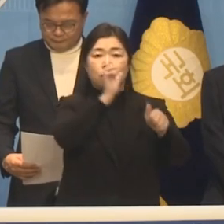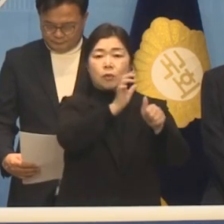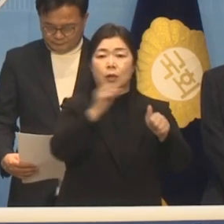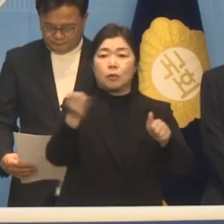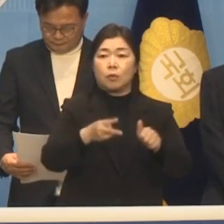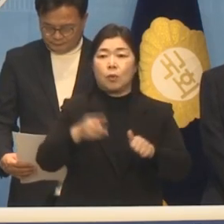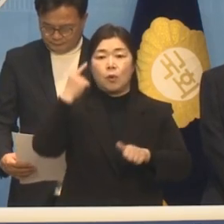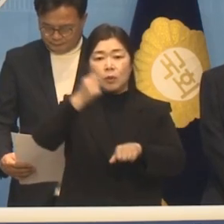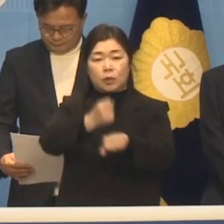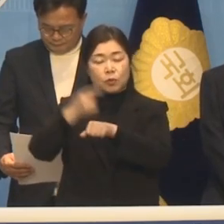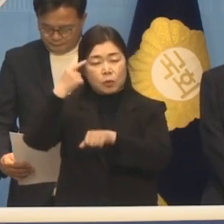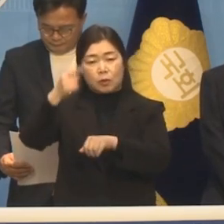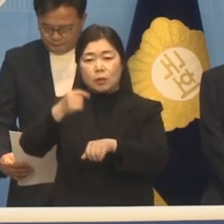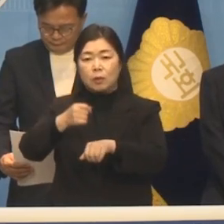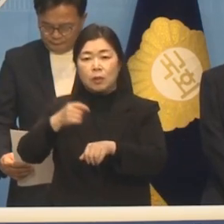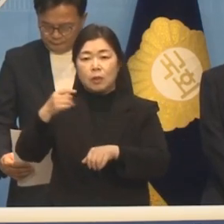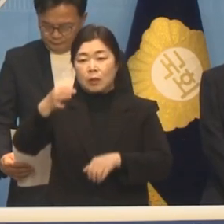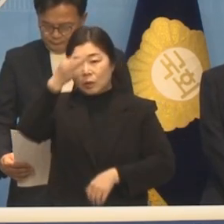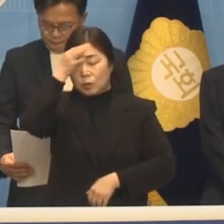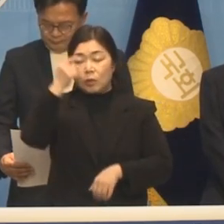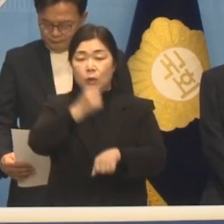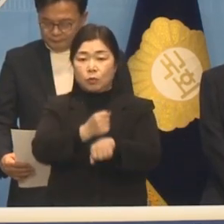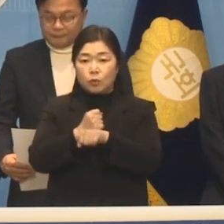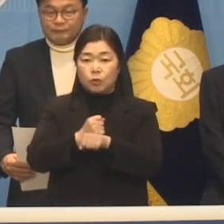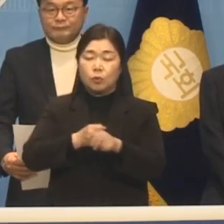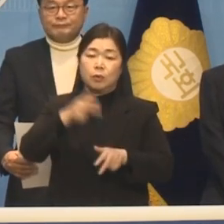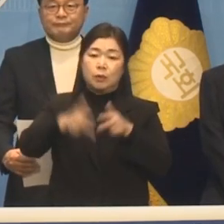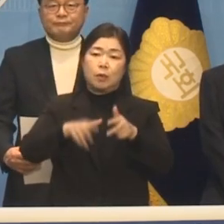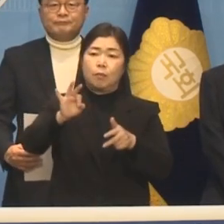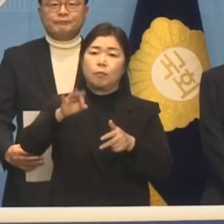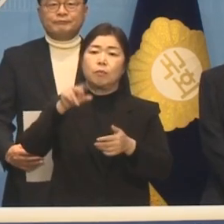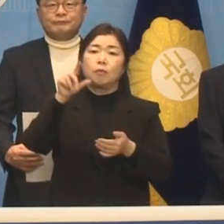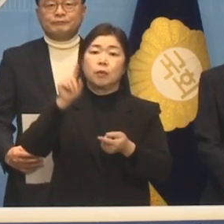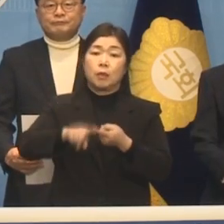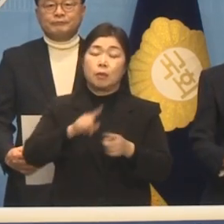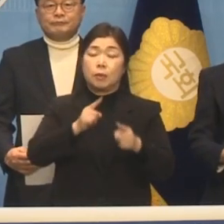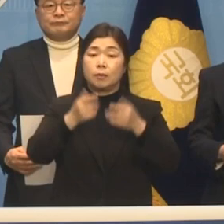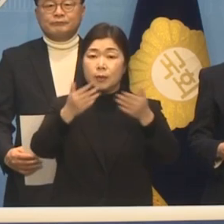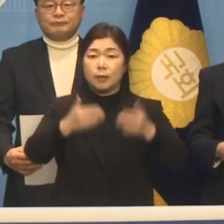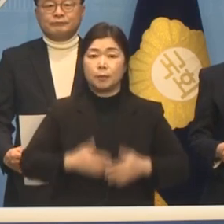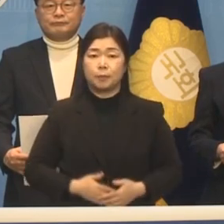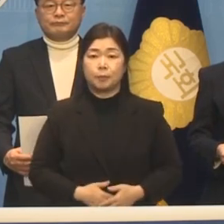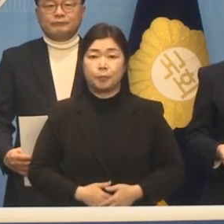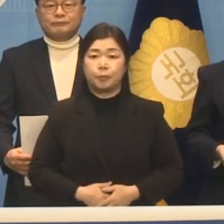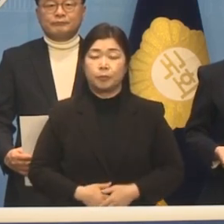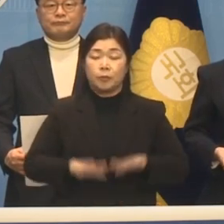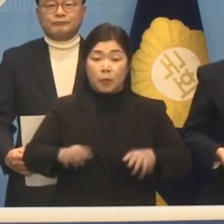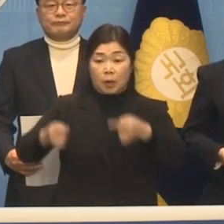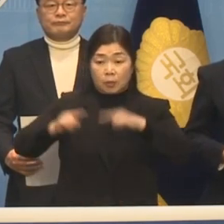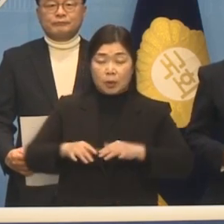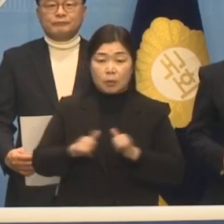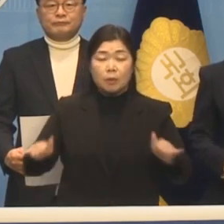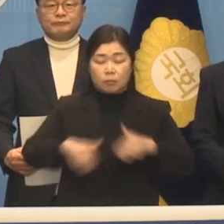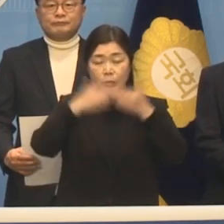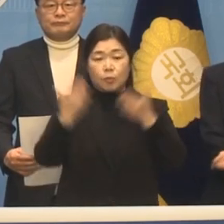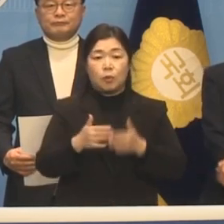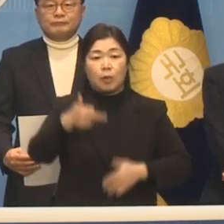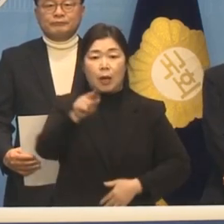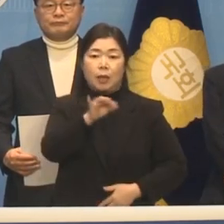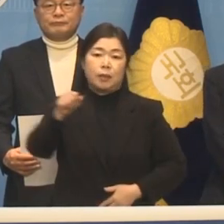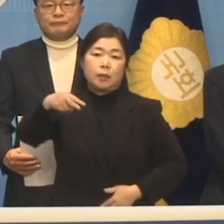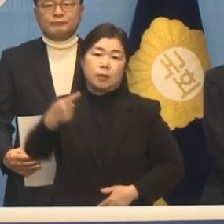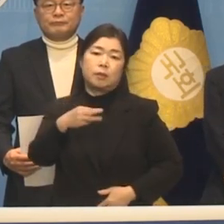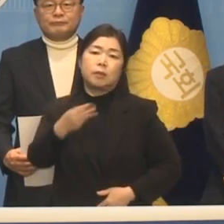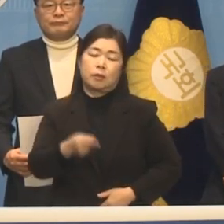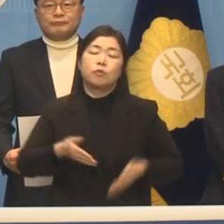예산 법제화 공약을 공동 발표하는 기자회견을 진행하도록 하겠습니다. 여기 계신 분들은 카이스트